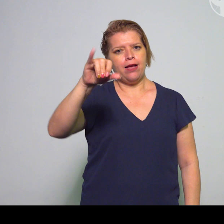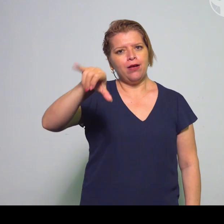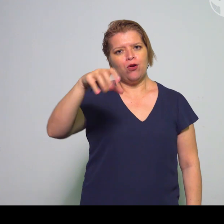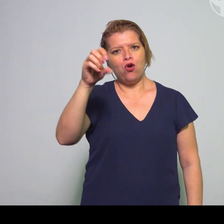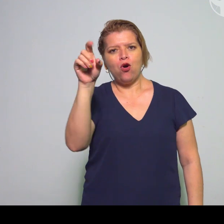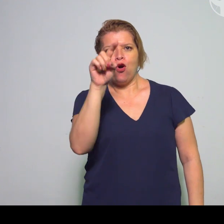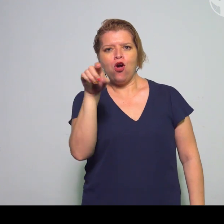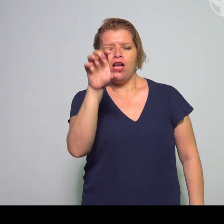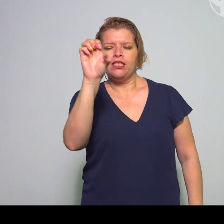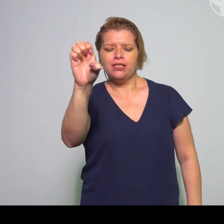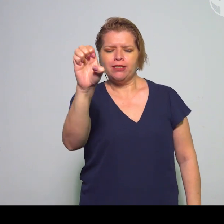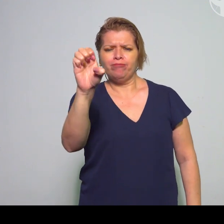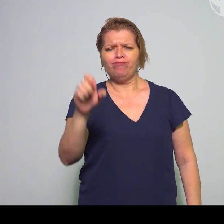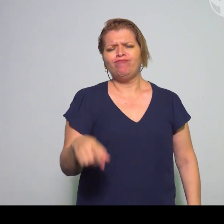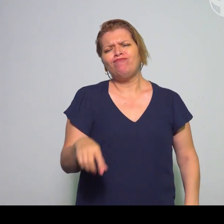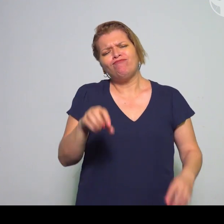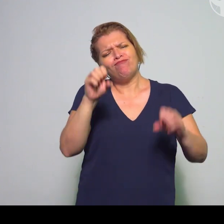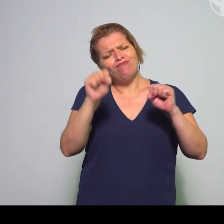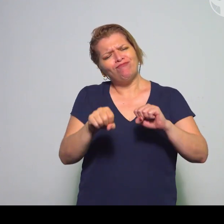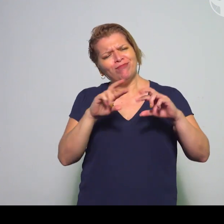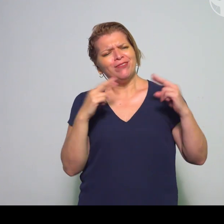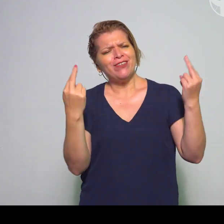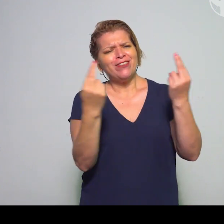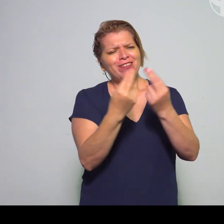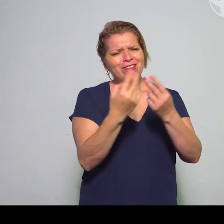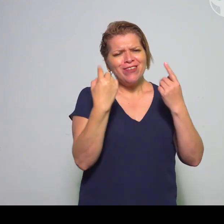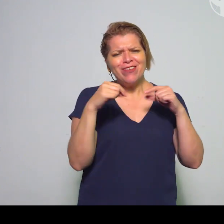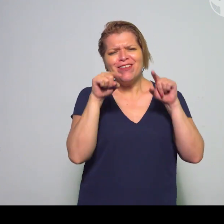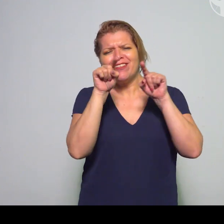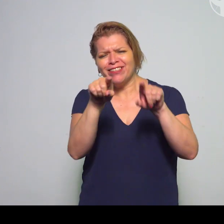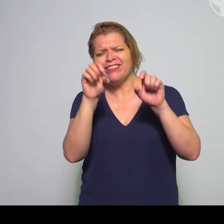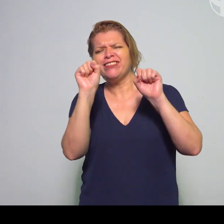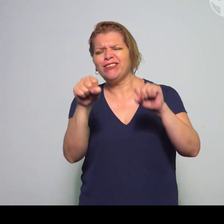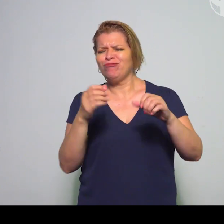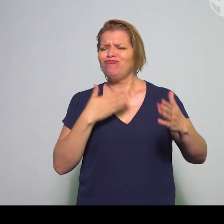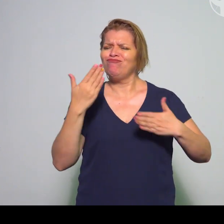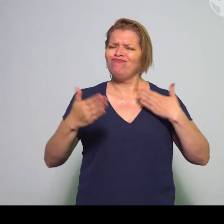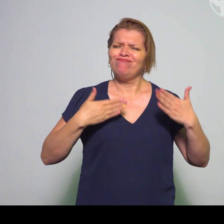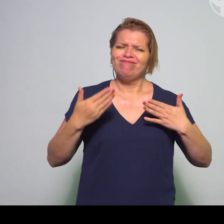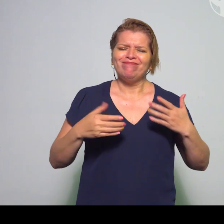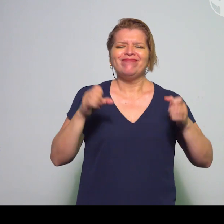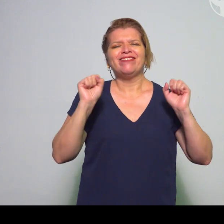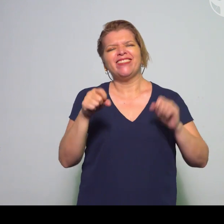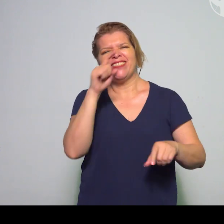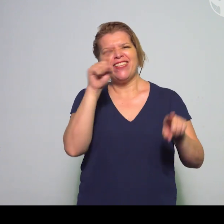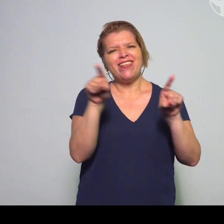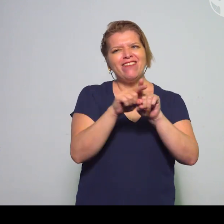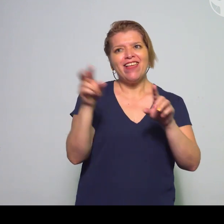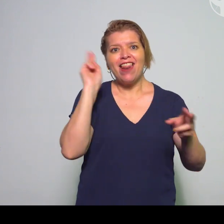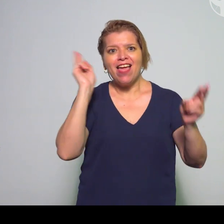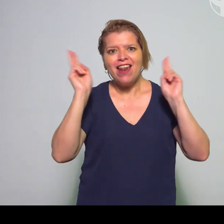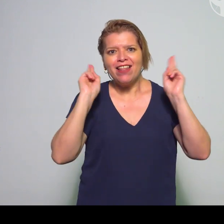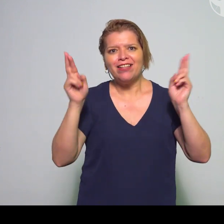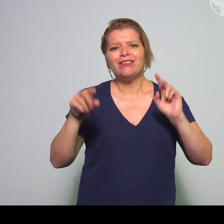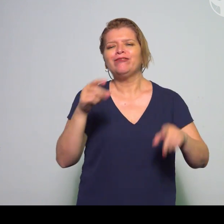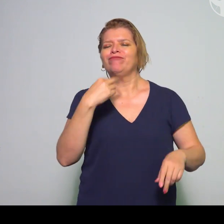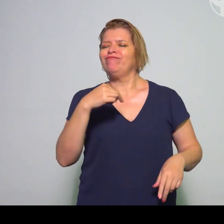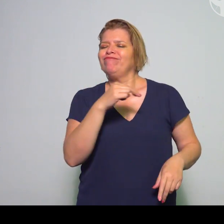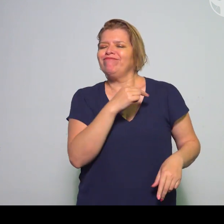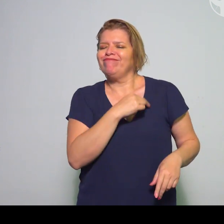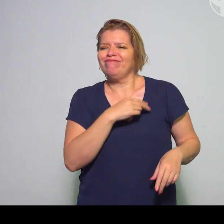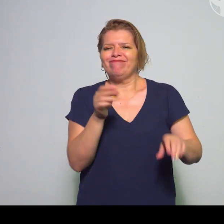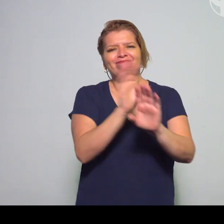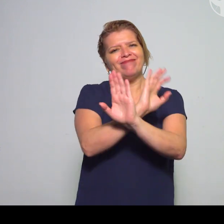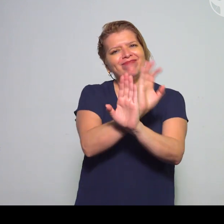es una bendición poder reunirnos contigo a través de los diferentes medios virtuales o a través de la radio, la 98.1